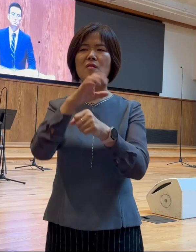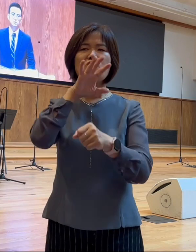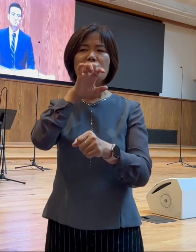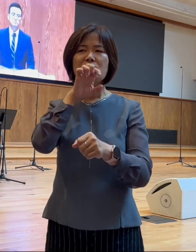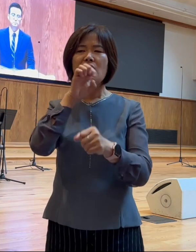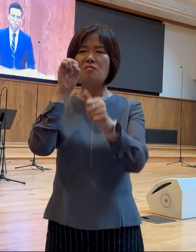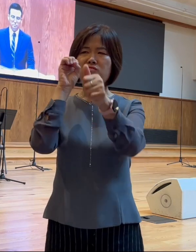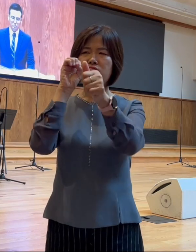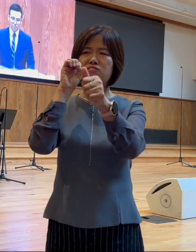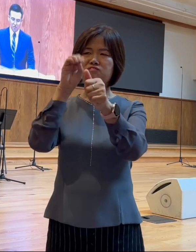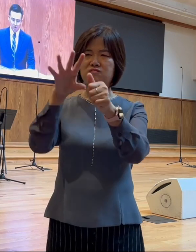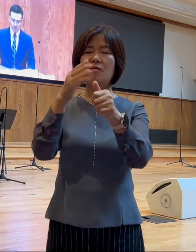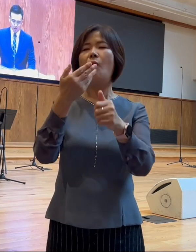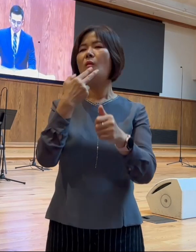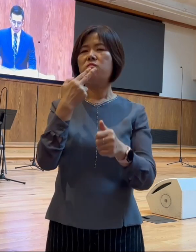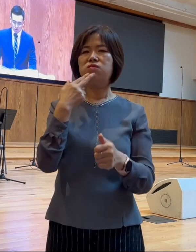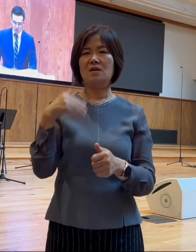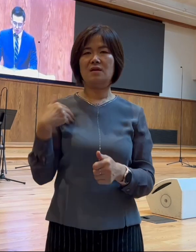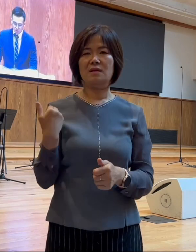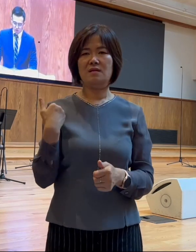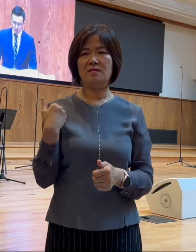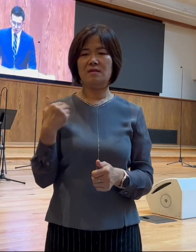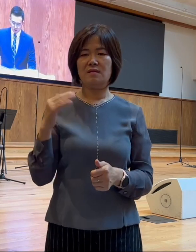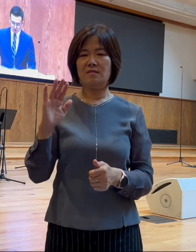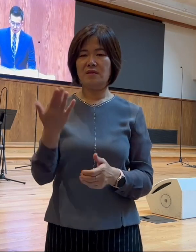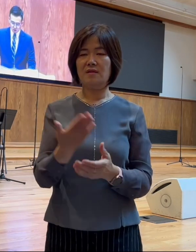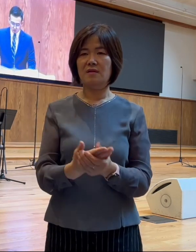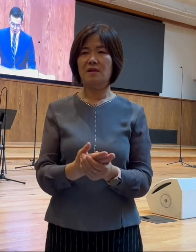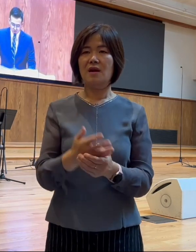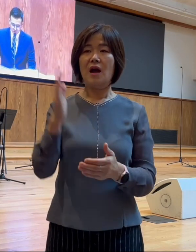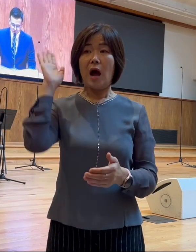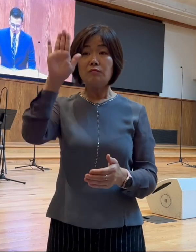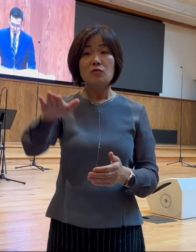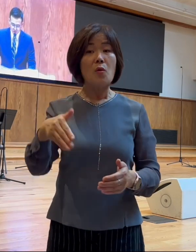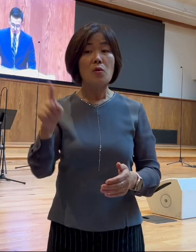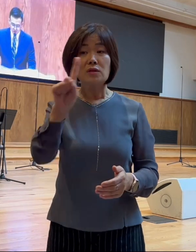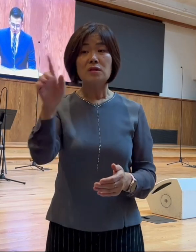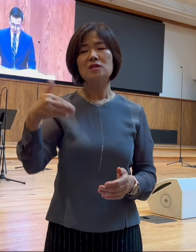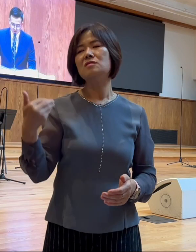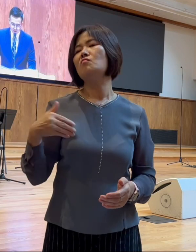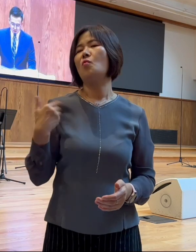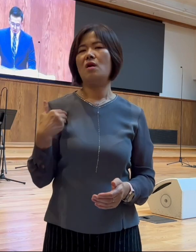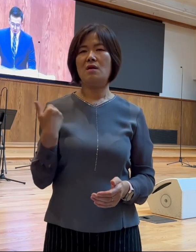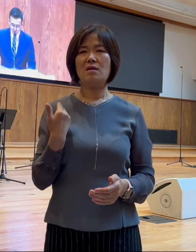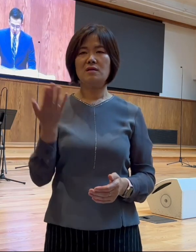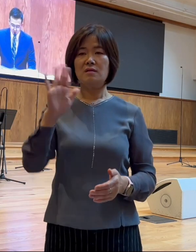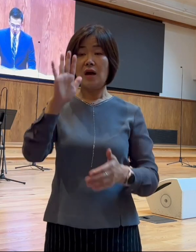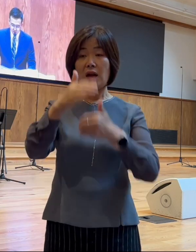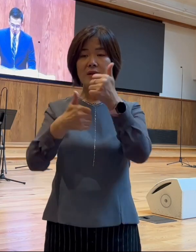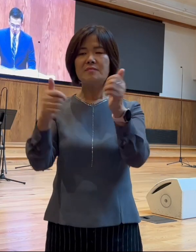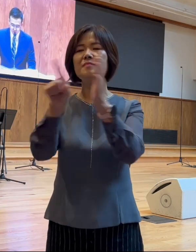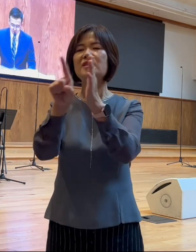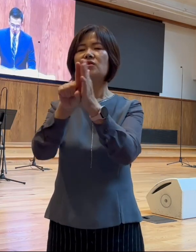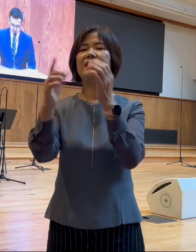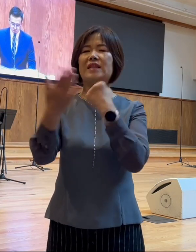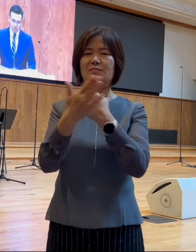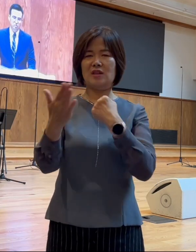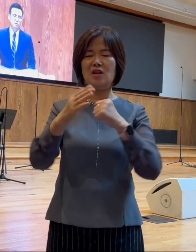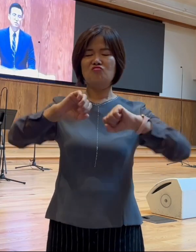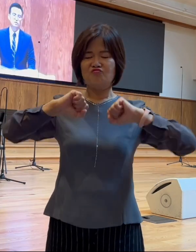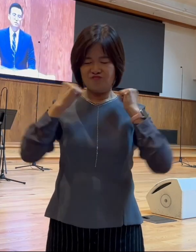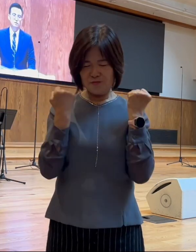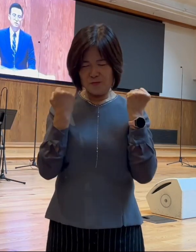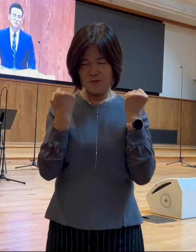없습니다. 아브라함은 이 일이 어떻게 진행될지 자신은 모르지만 하나님을 신뢰했기 때문에 순종한